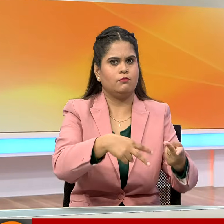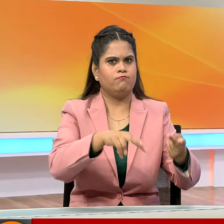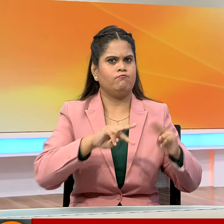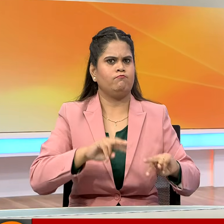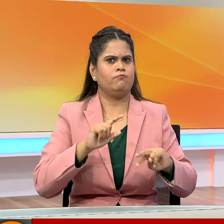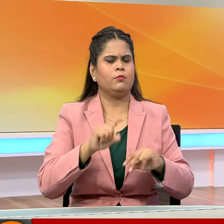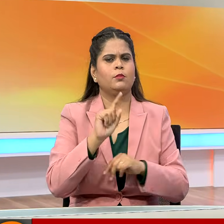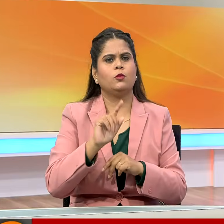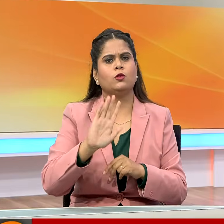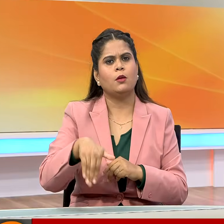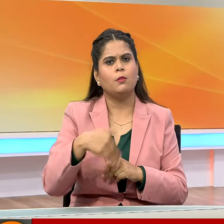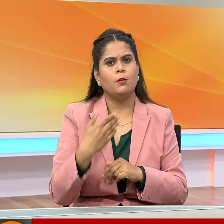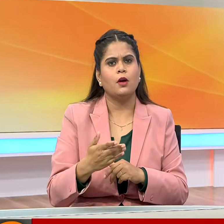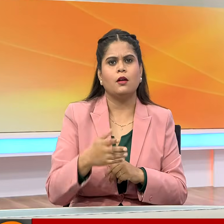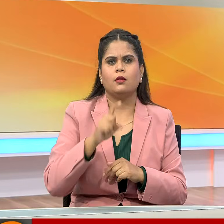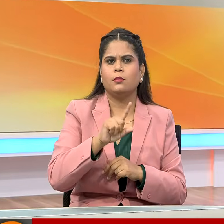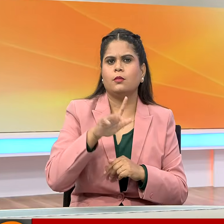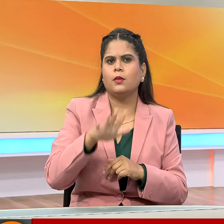15 सितंबर को होगी।